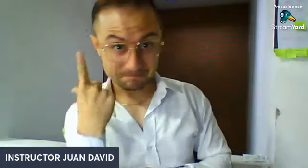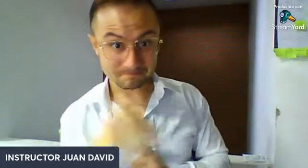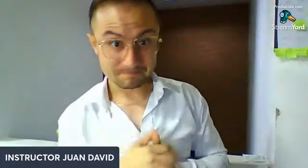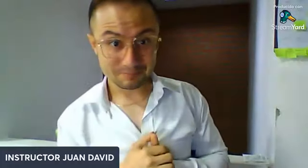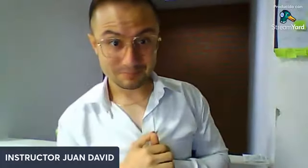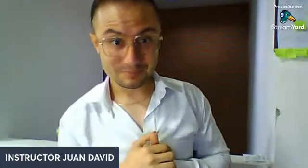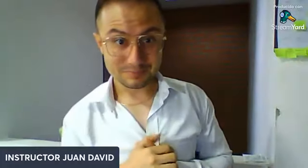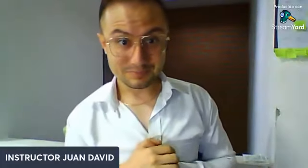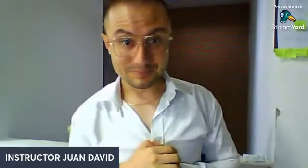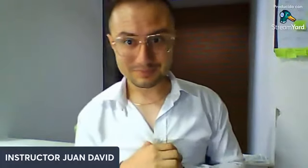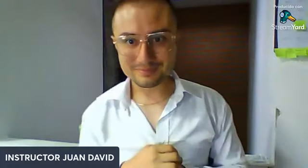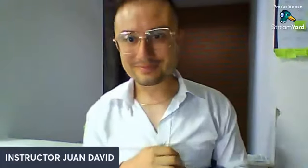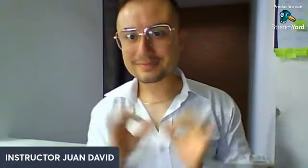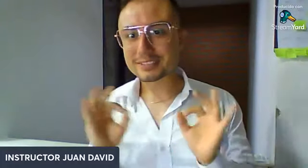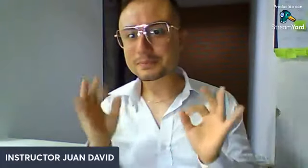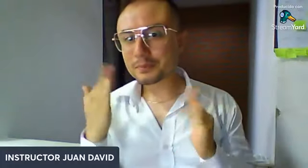¿Sí, Adriana?